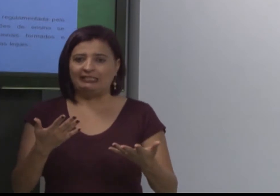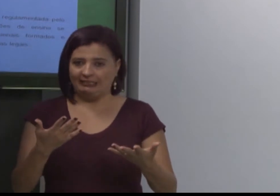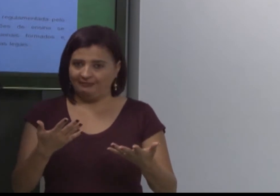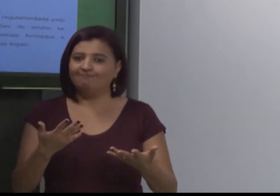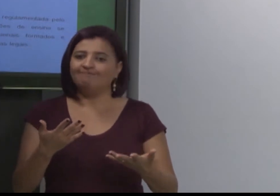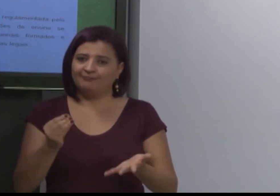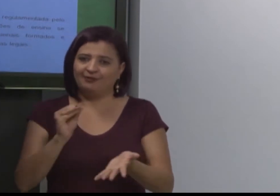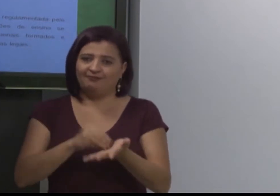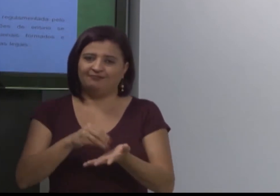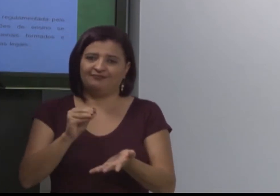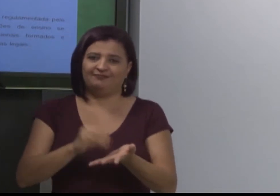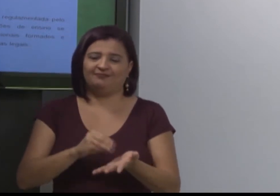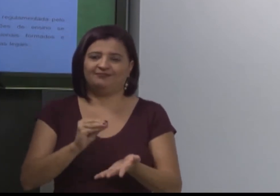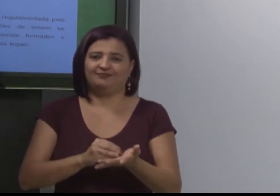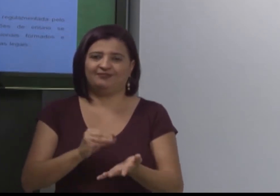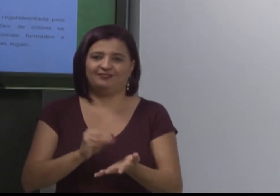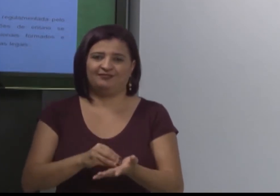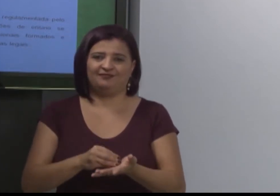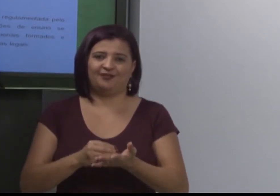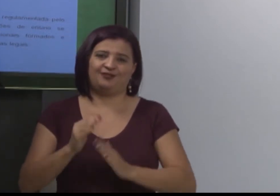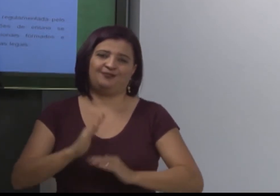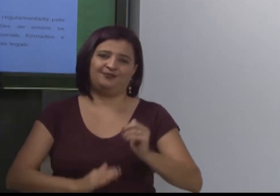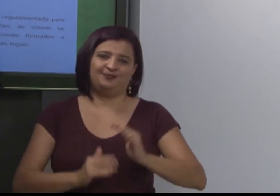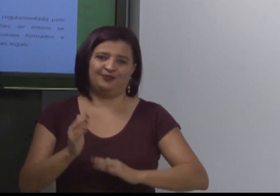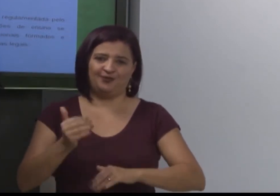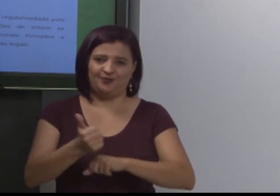Então havia falta de profissionais.